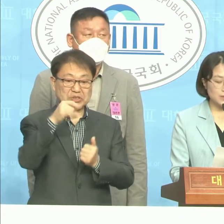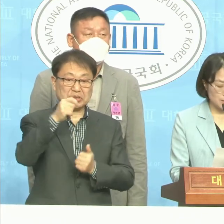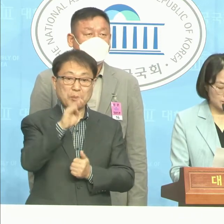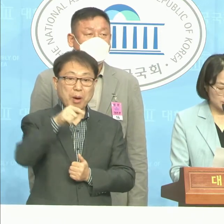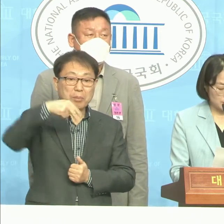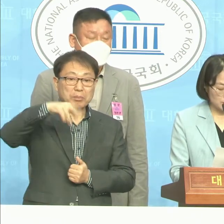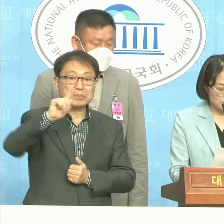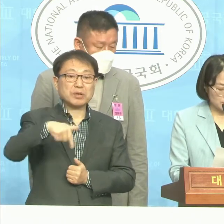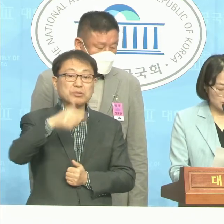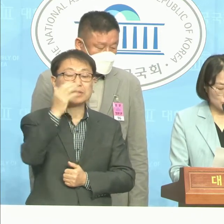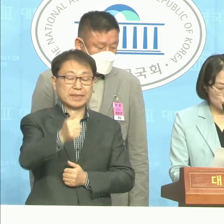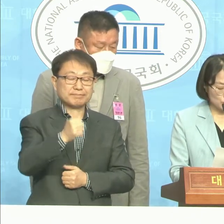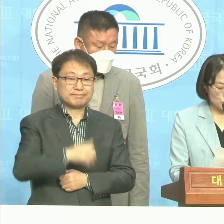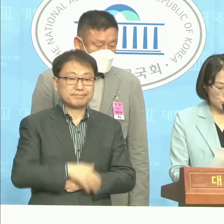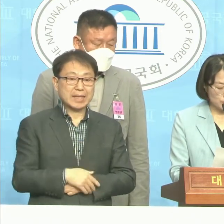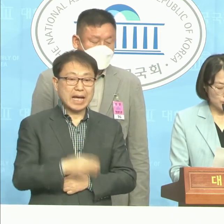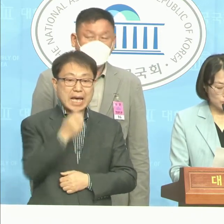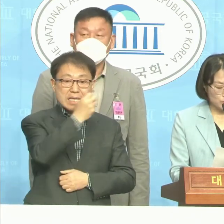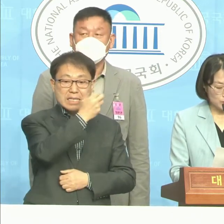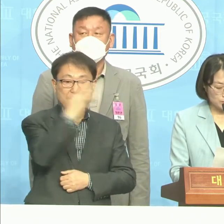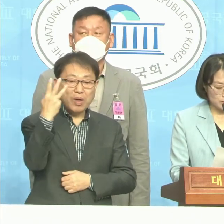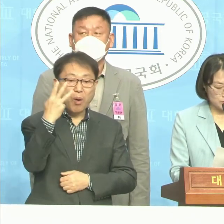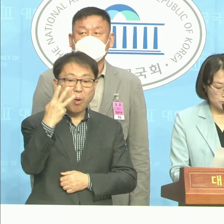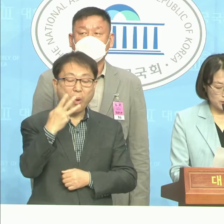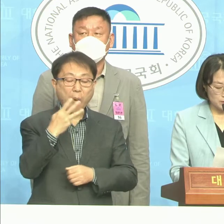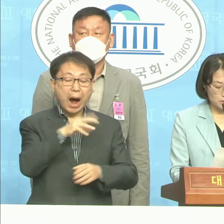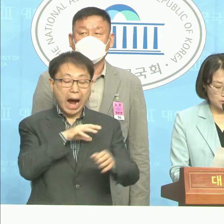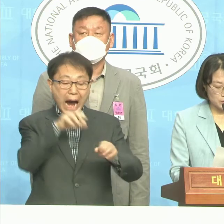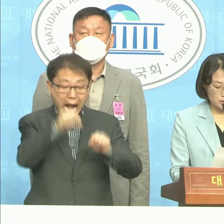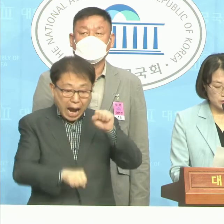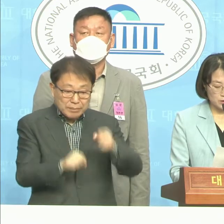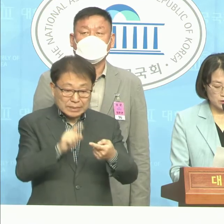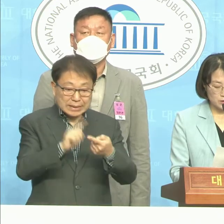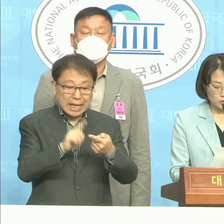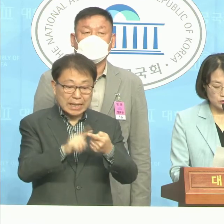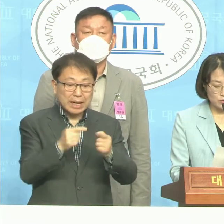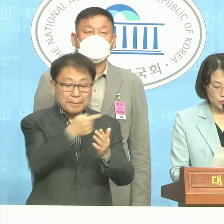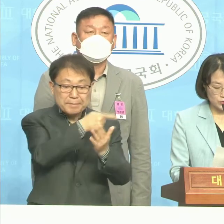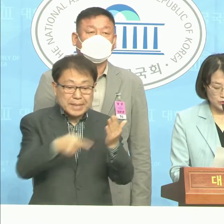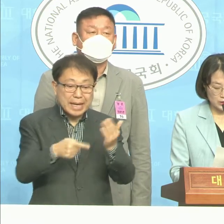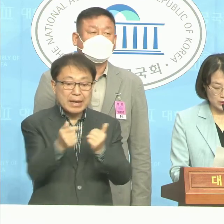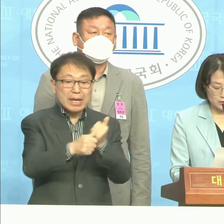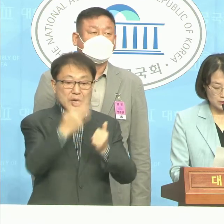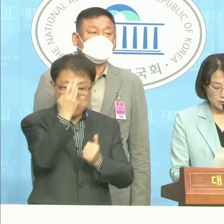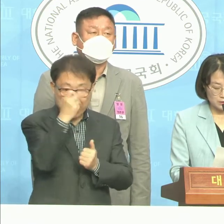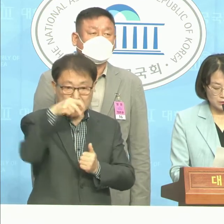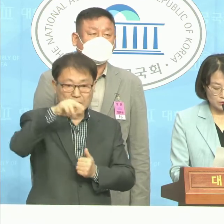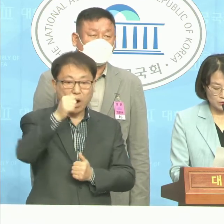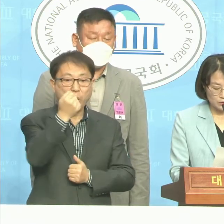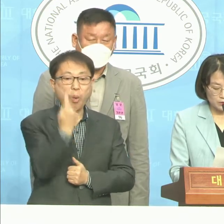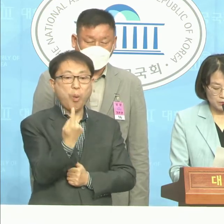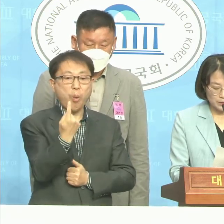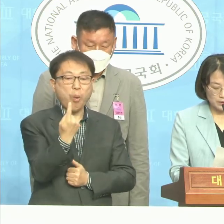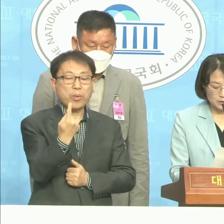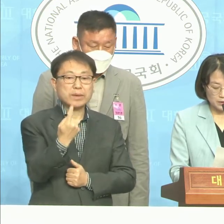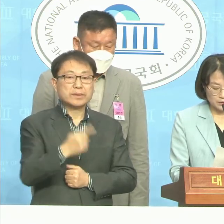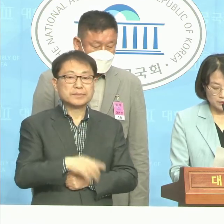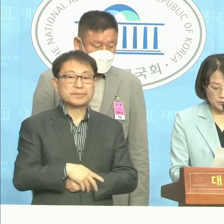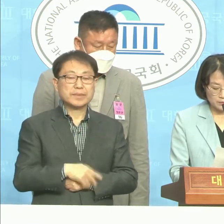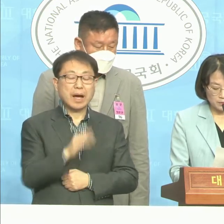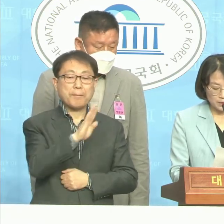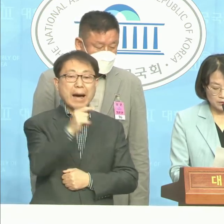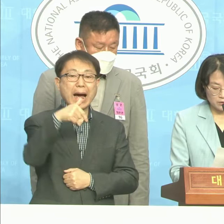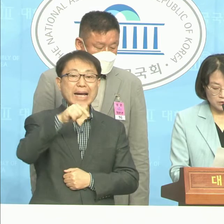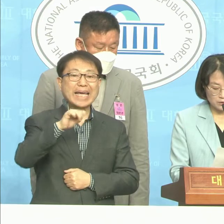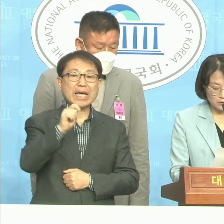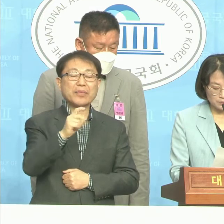오셨습니다 삼성중공업 하도급 각질 피해 하청업체 대책이 최성호 위원장 그리고 받기 어느